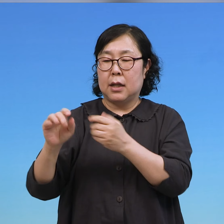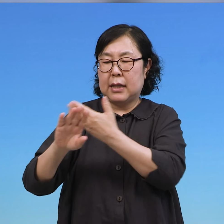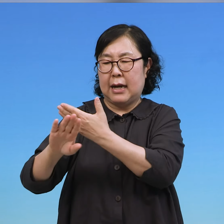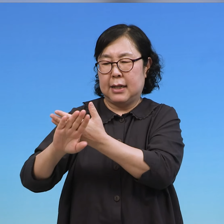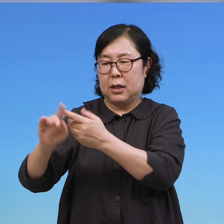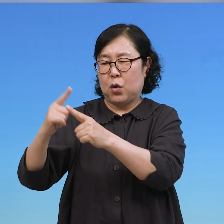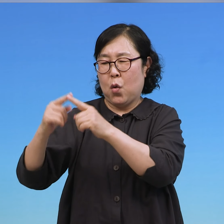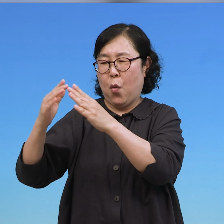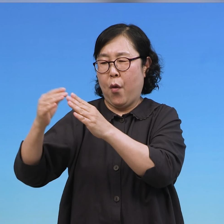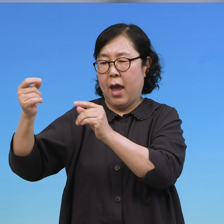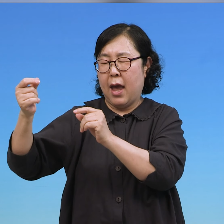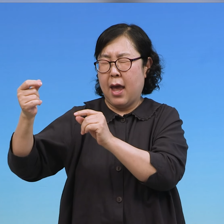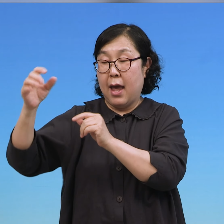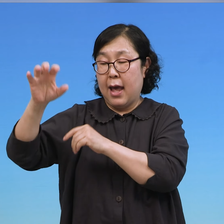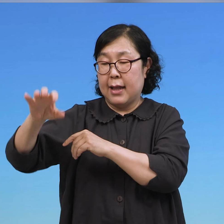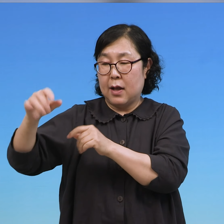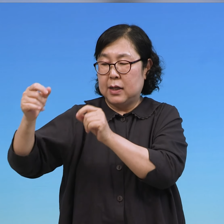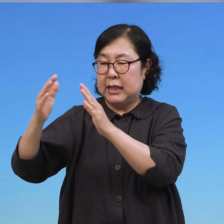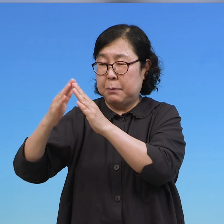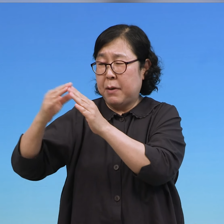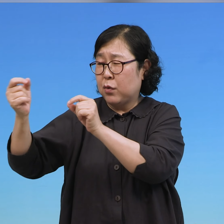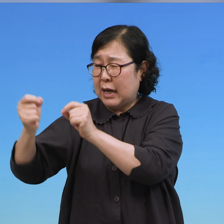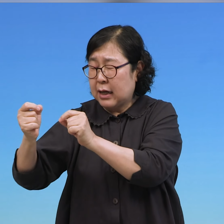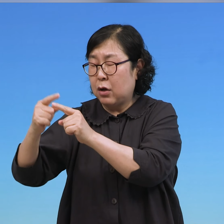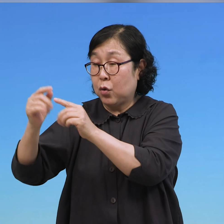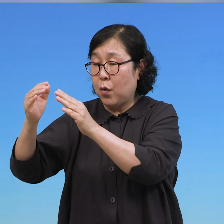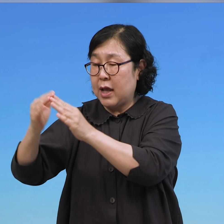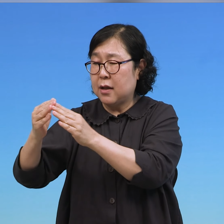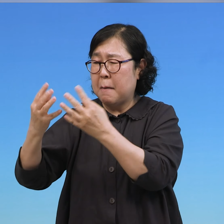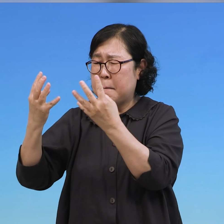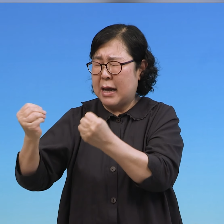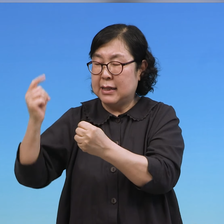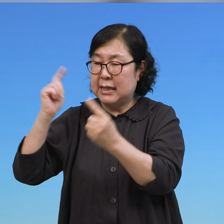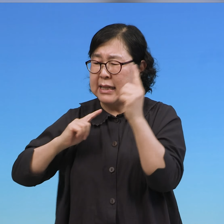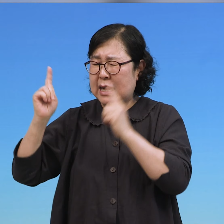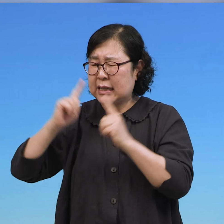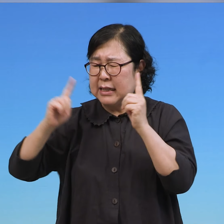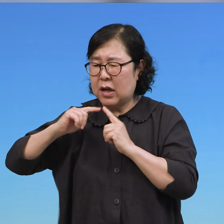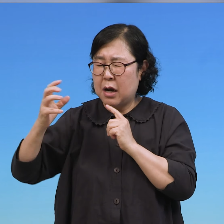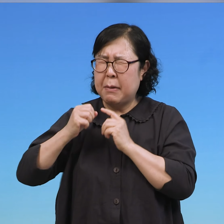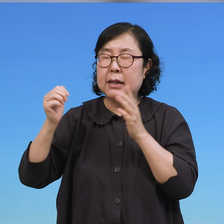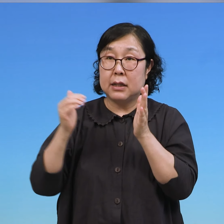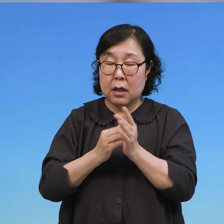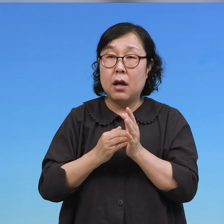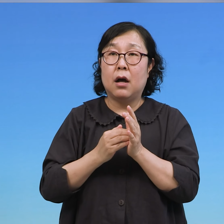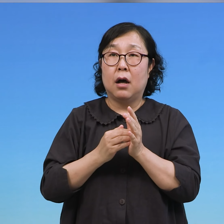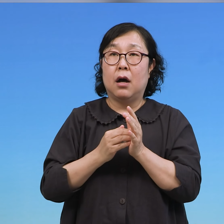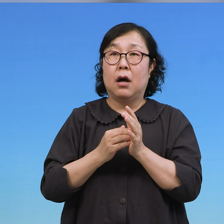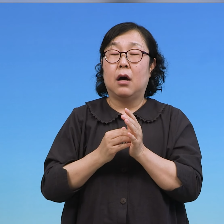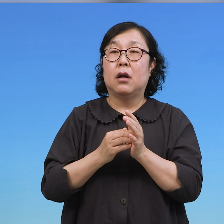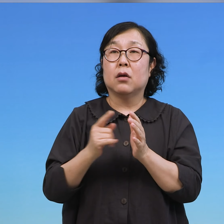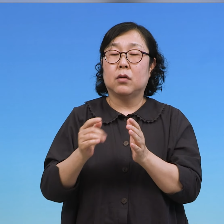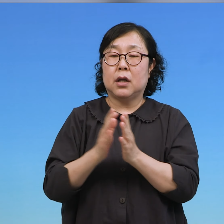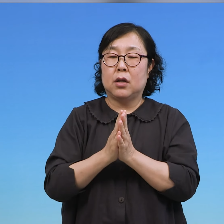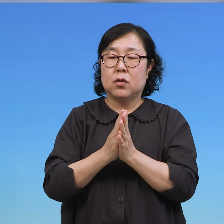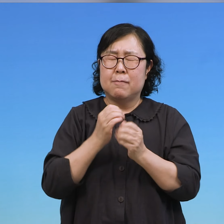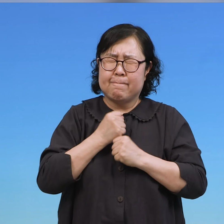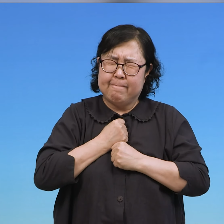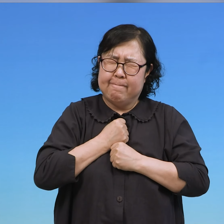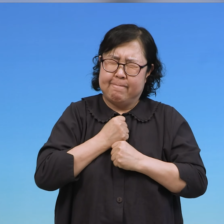끔찍한 상처를 받았습니다. 그래서 말로 다 할 수 없는 상처를 받고 참 좋은 분이에요. 그래서 이제